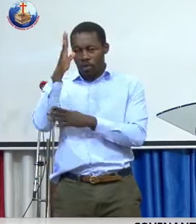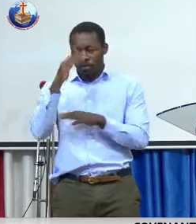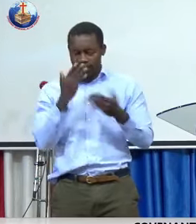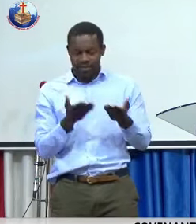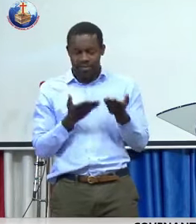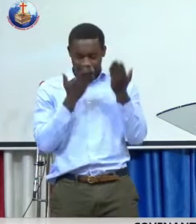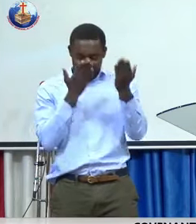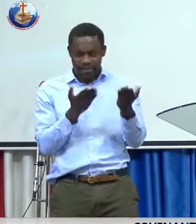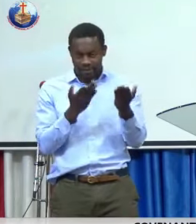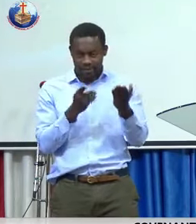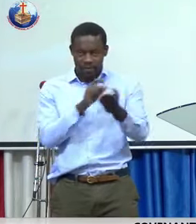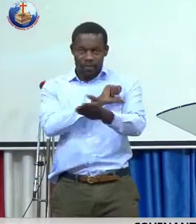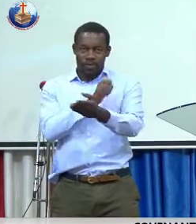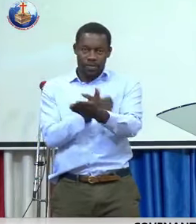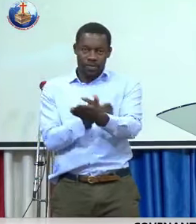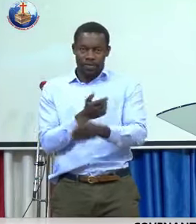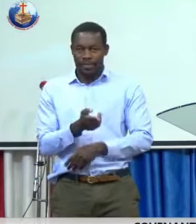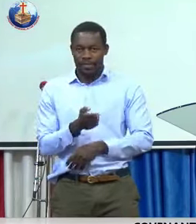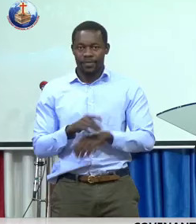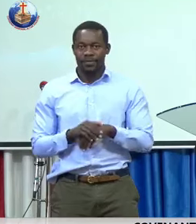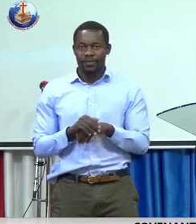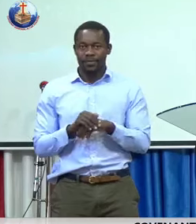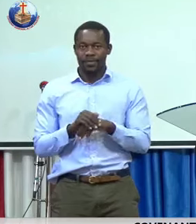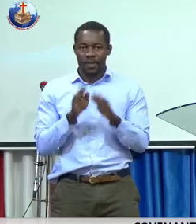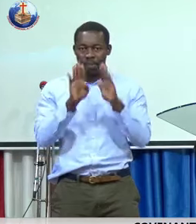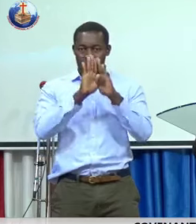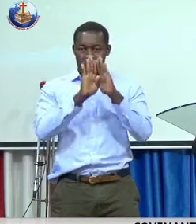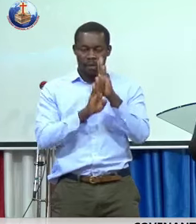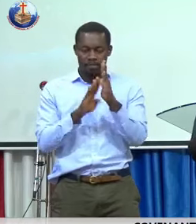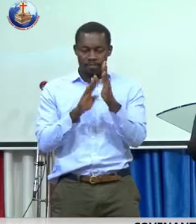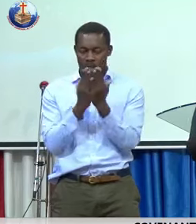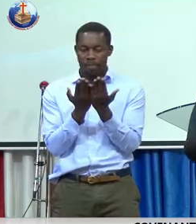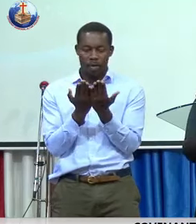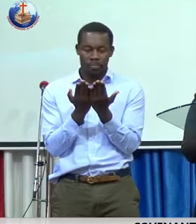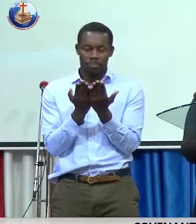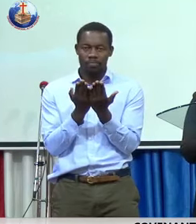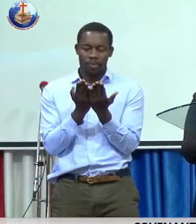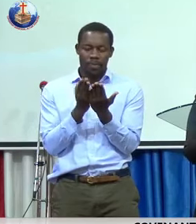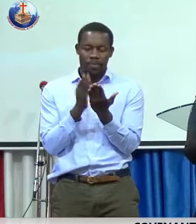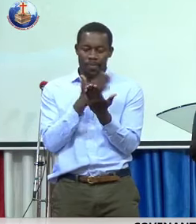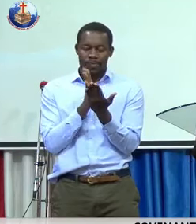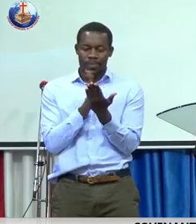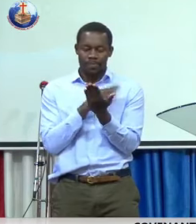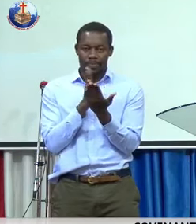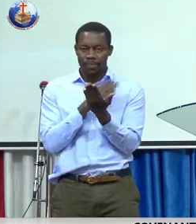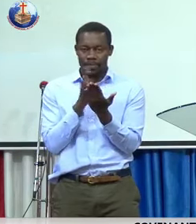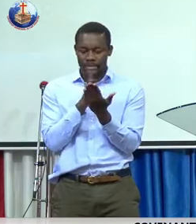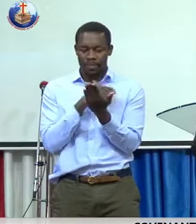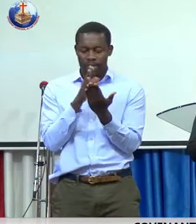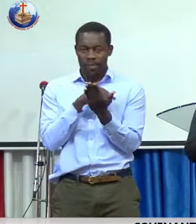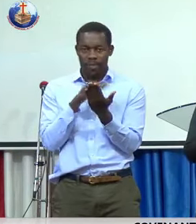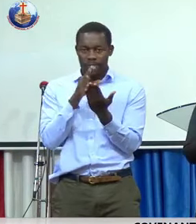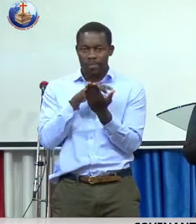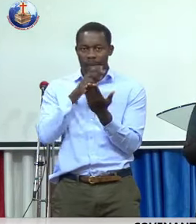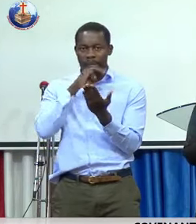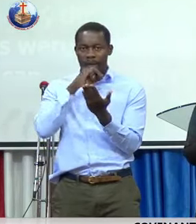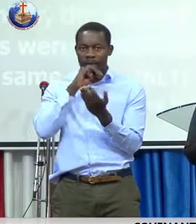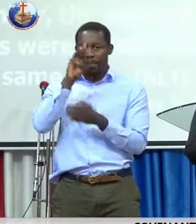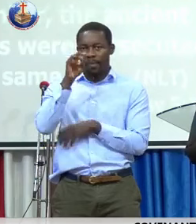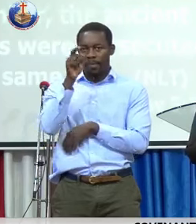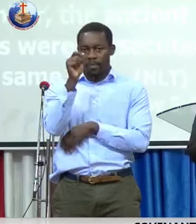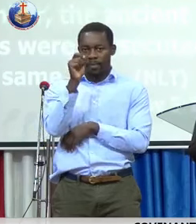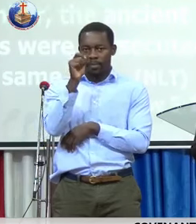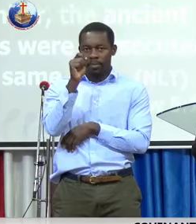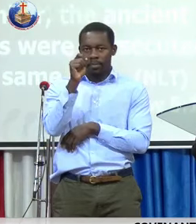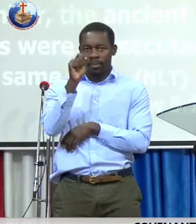kama mamlaka tuliopewa na Mungu. So let's turn our Bibles to the book of Matthew chapter 5. Kwa hivyo tuende katika Biblia yetu katika kitabu cha Mathayo sura